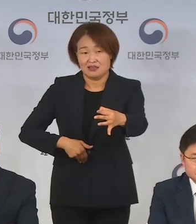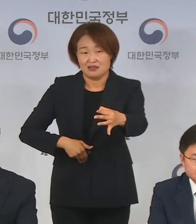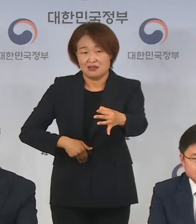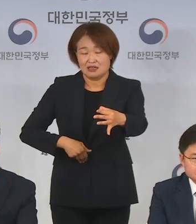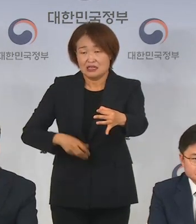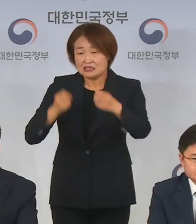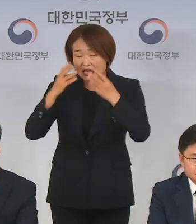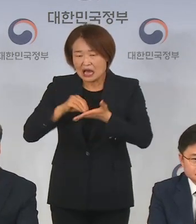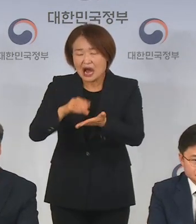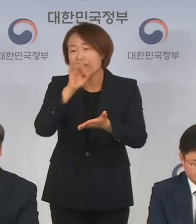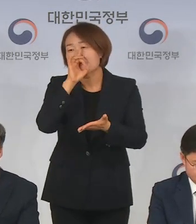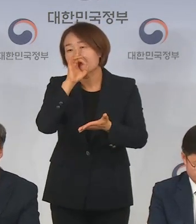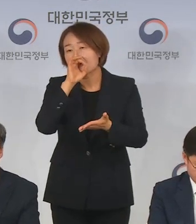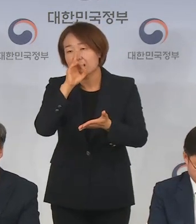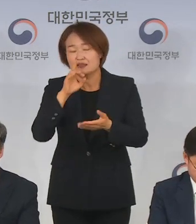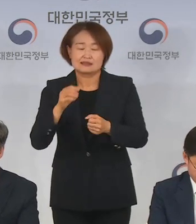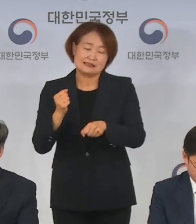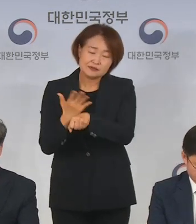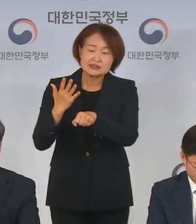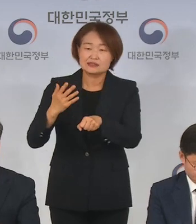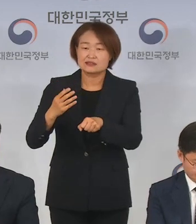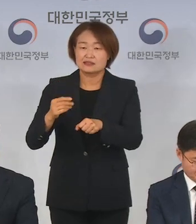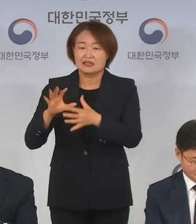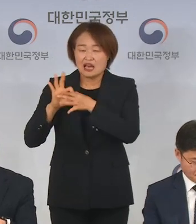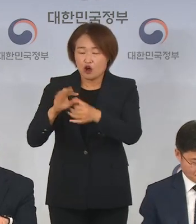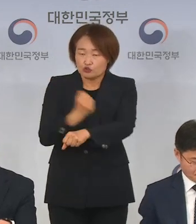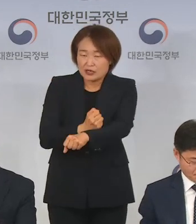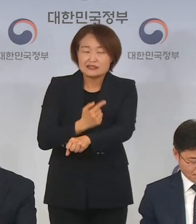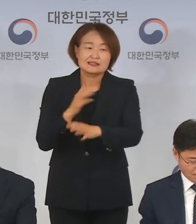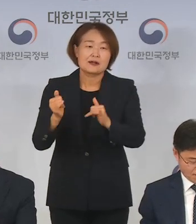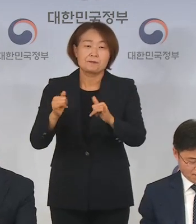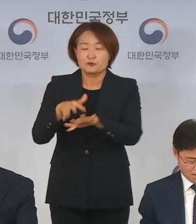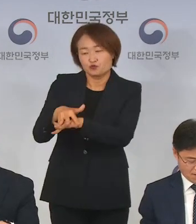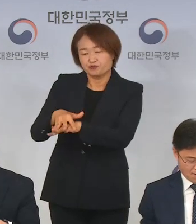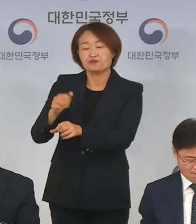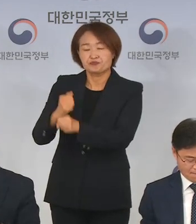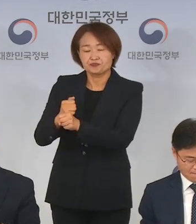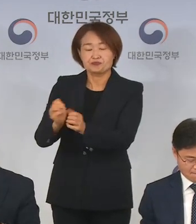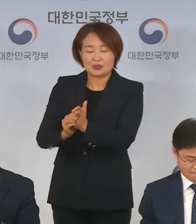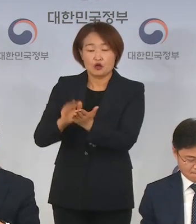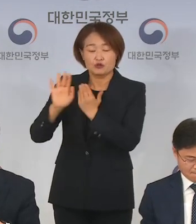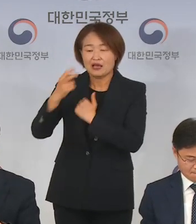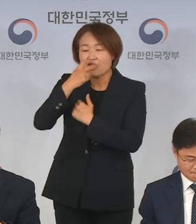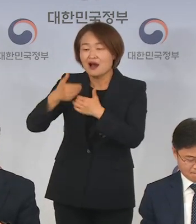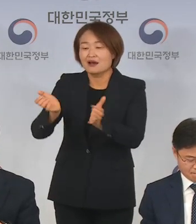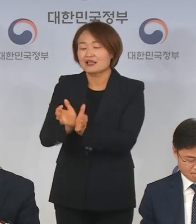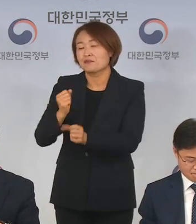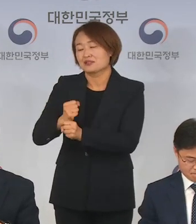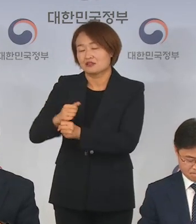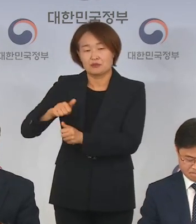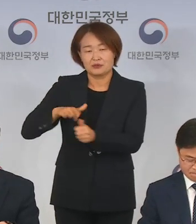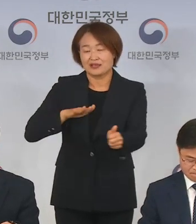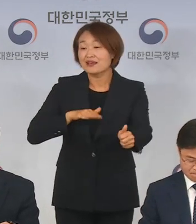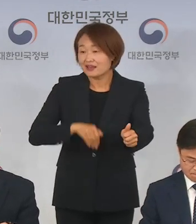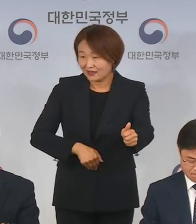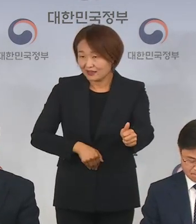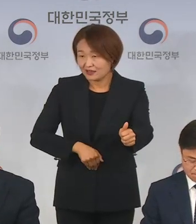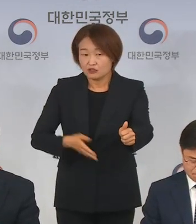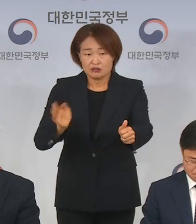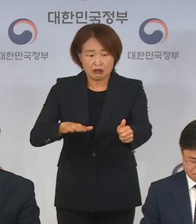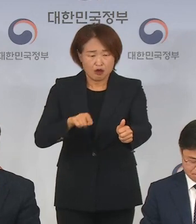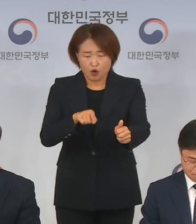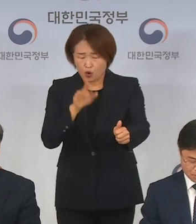분들이 가도록 설계를 했다는 의미이고요. 이제 그렇다 보니, 그렇다면 너무 또 일반 그